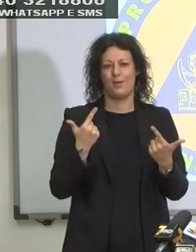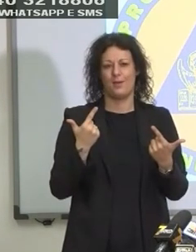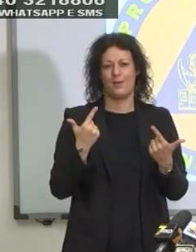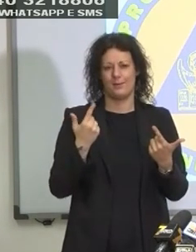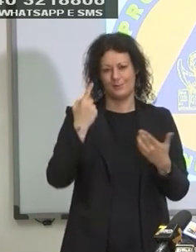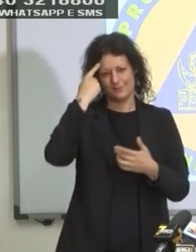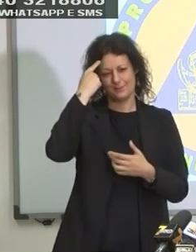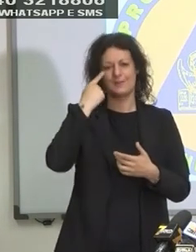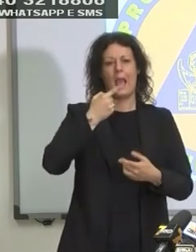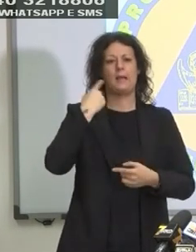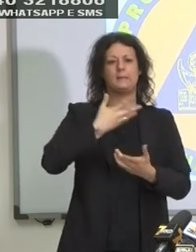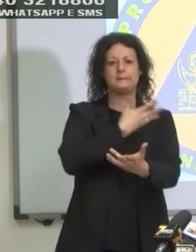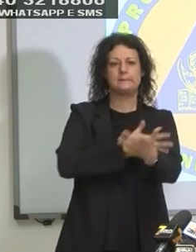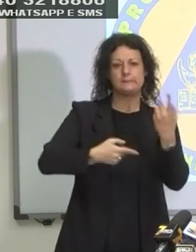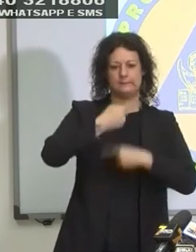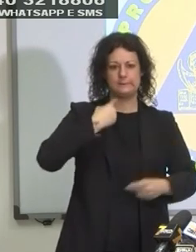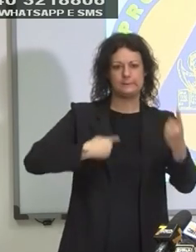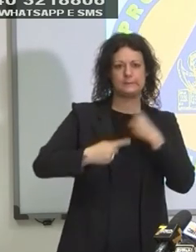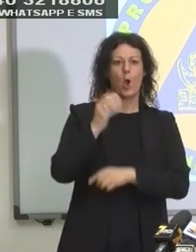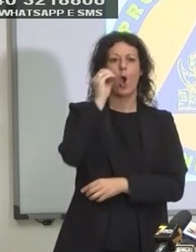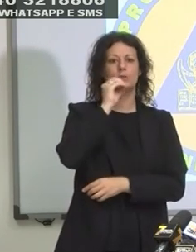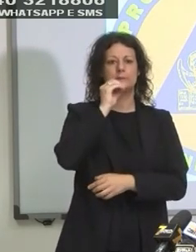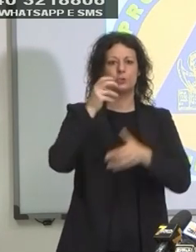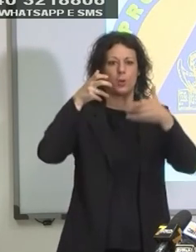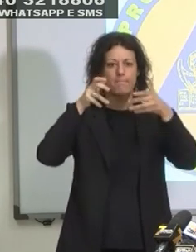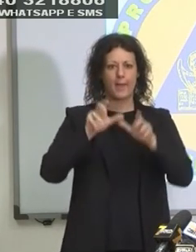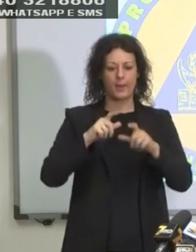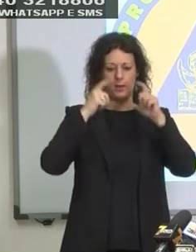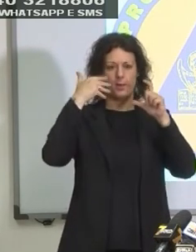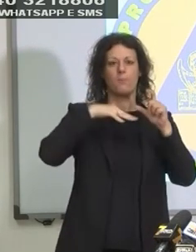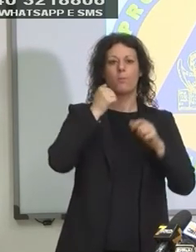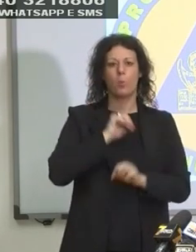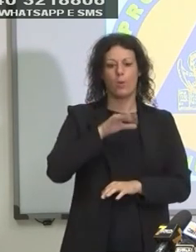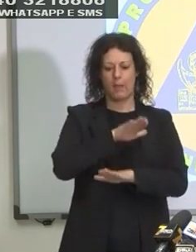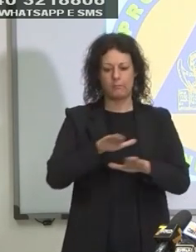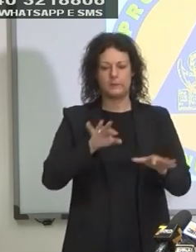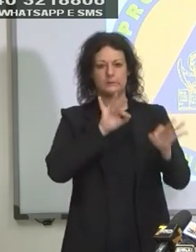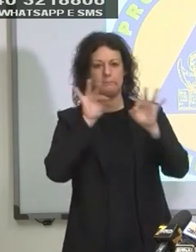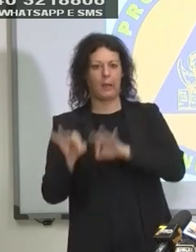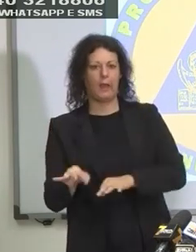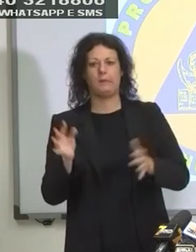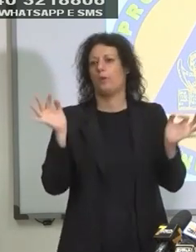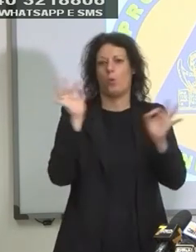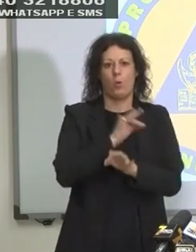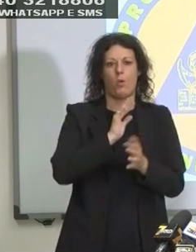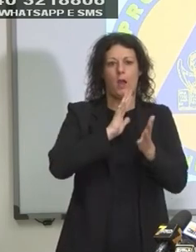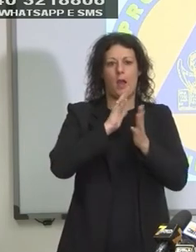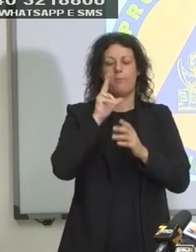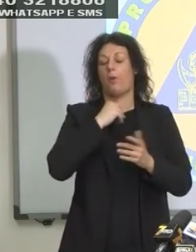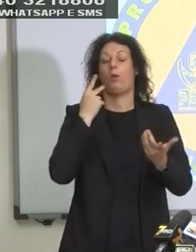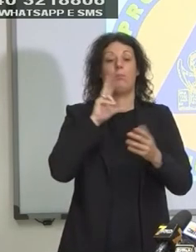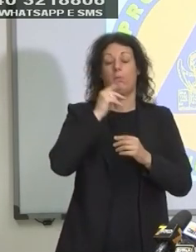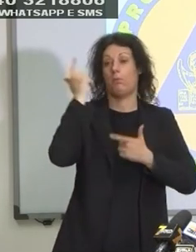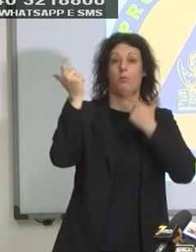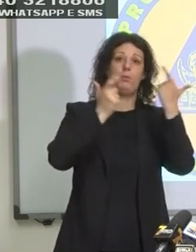sangue arterioso e sangue venoso non c'è, si ossigena di meno, poi uno sviene, un altro va in ipossia, un altro straparla, insomma